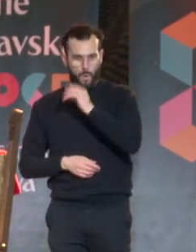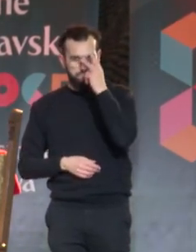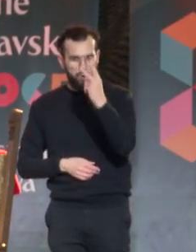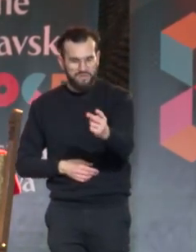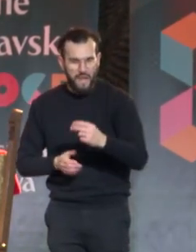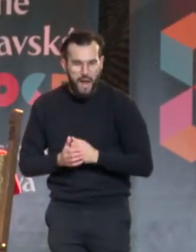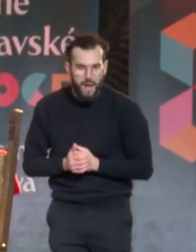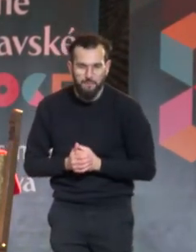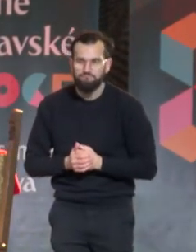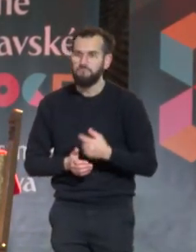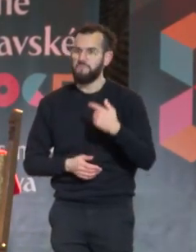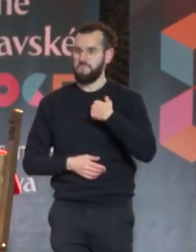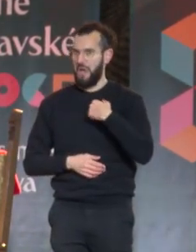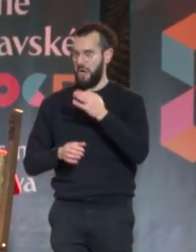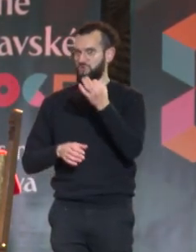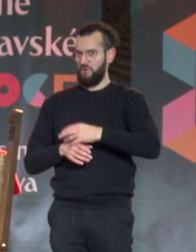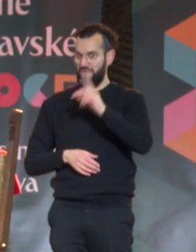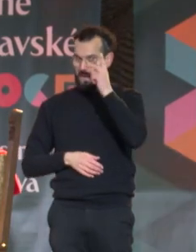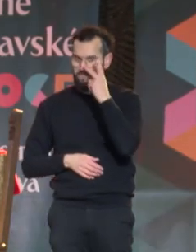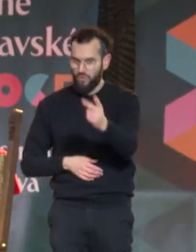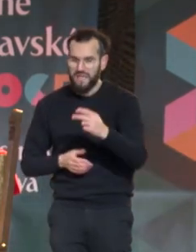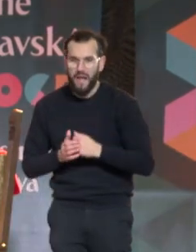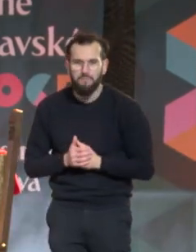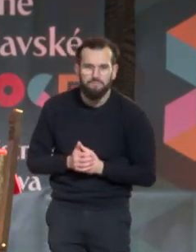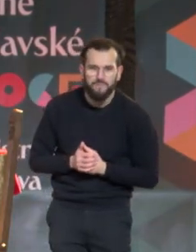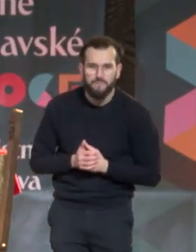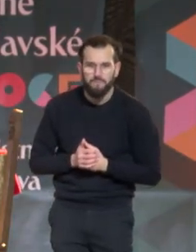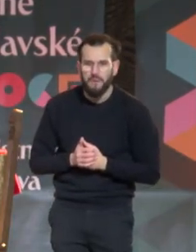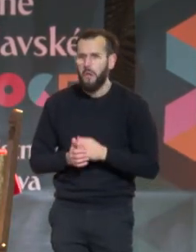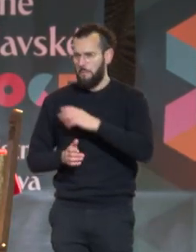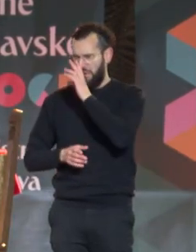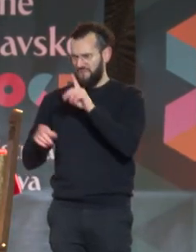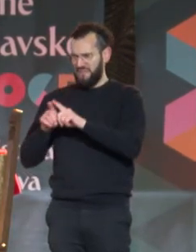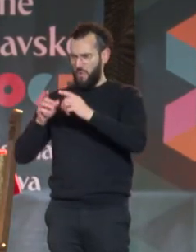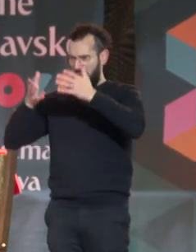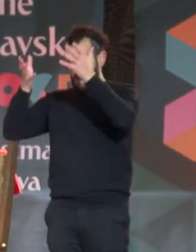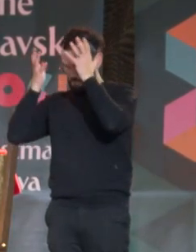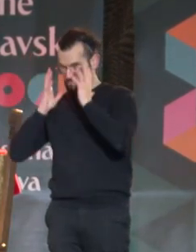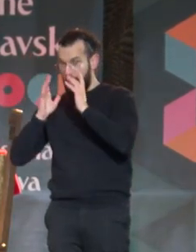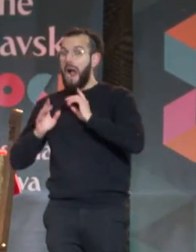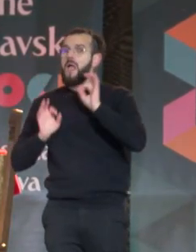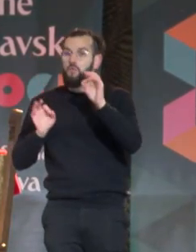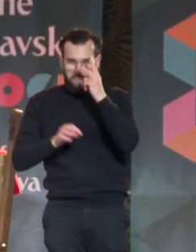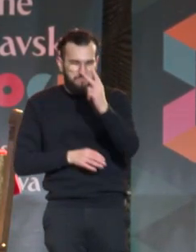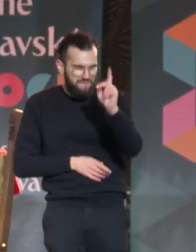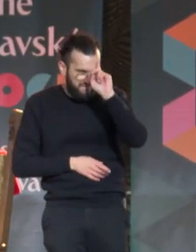V pozorovaní z okna som dobrý. Nie tak veľmi ako v prestrojovaní, ale ide mi to fakt skvele.